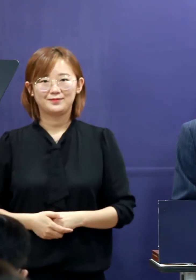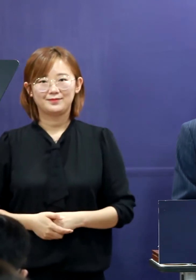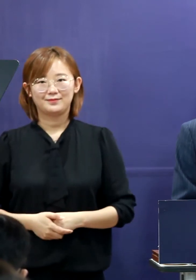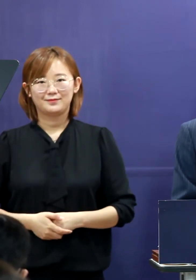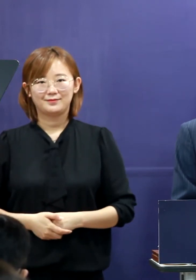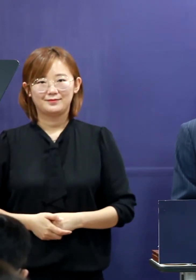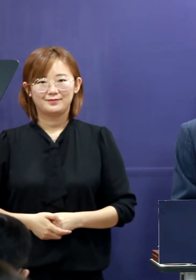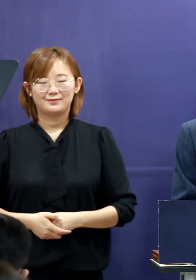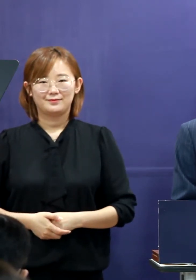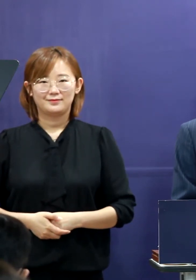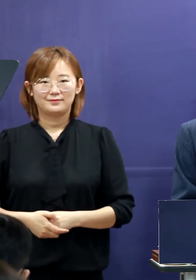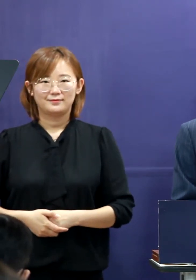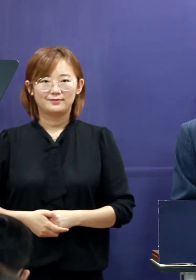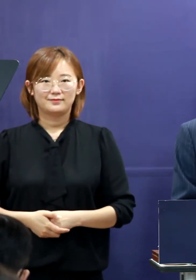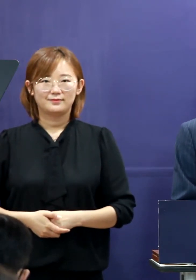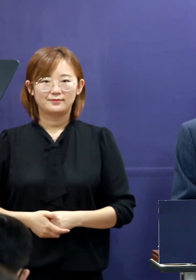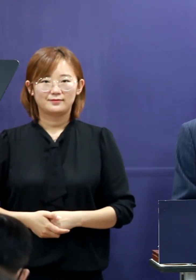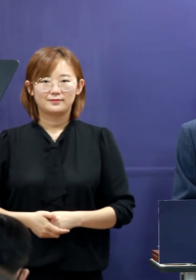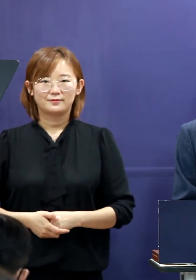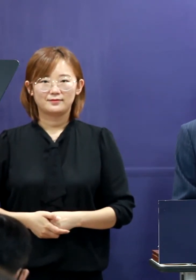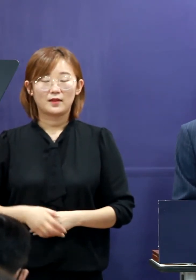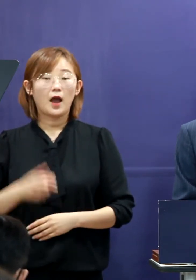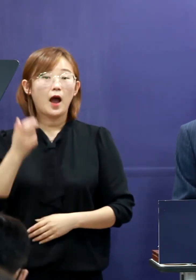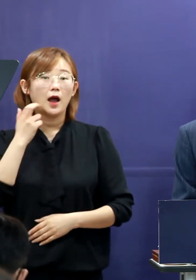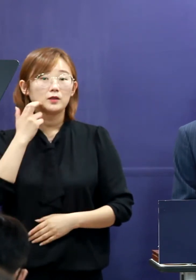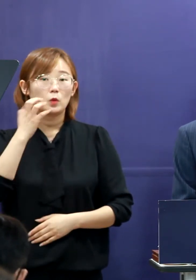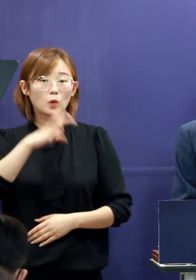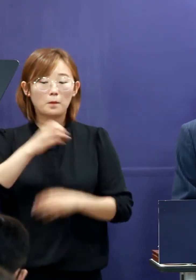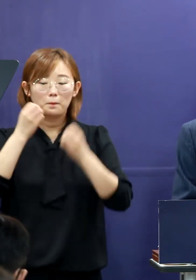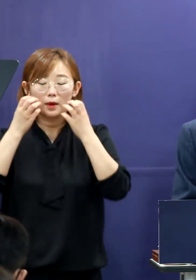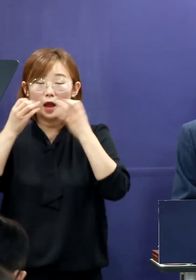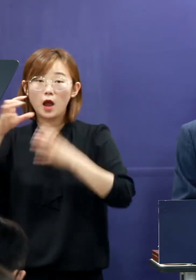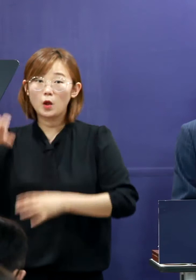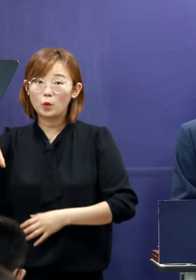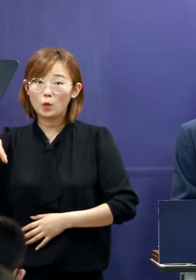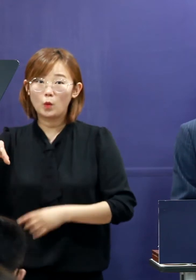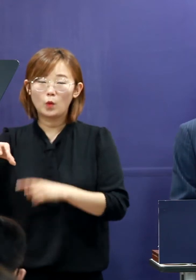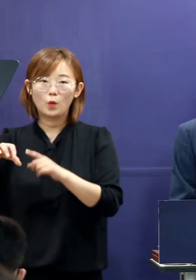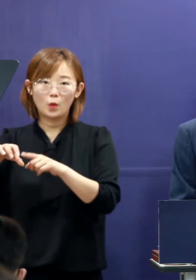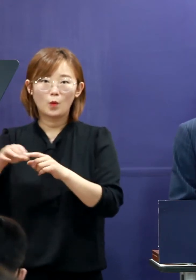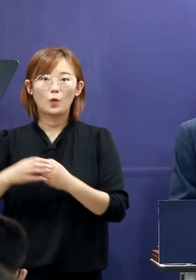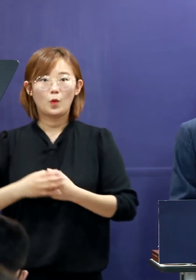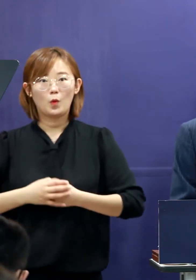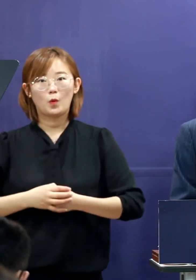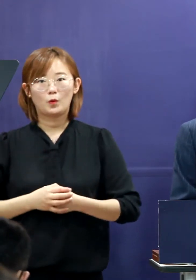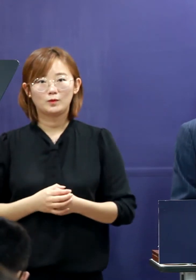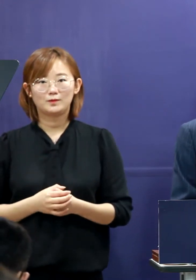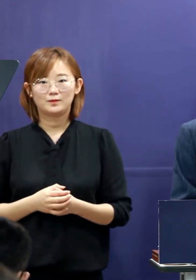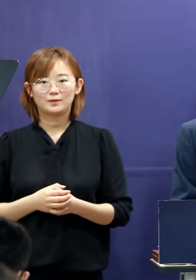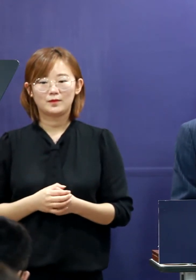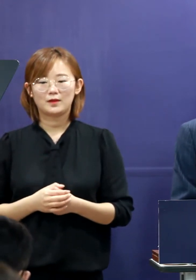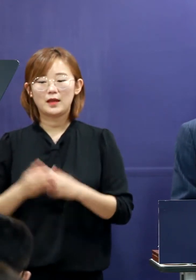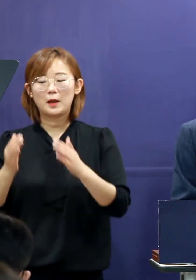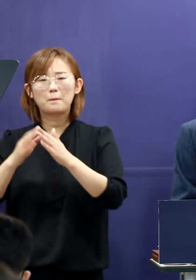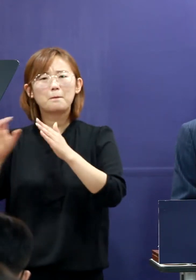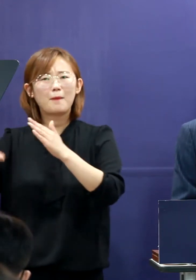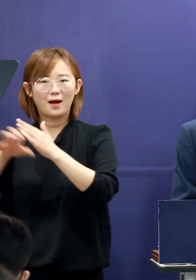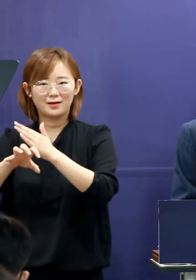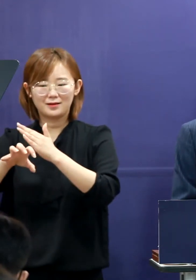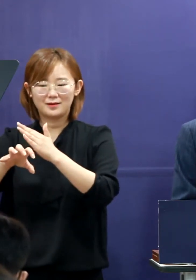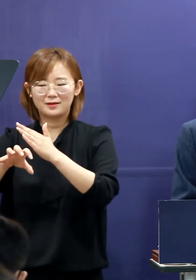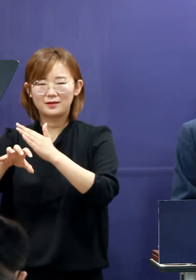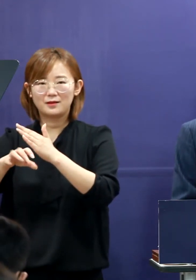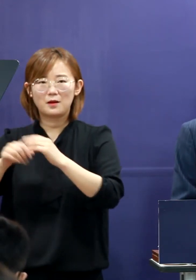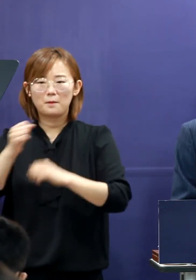다만 이게 만솔동이라든지 새롬동 이렇게 마을 단위로 광역버스를 배치하는